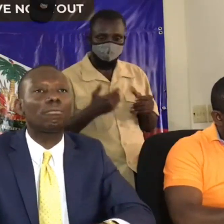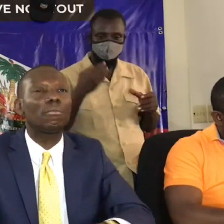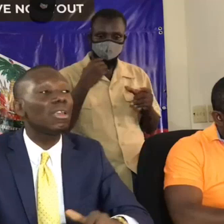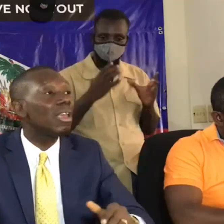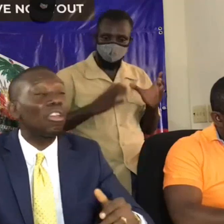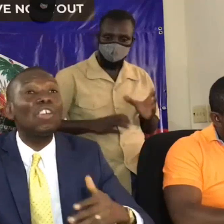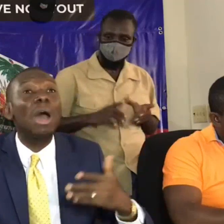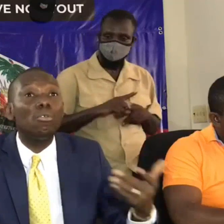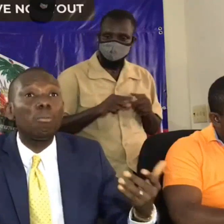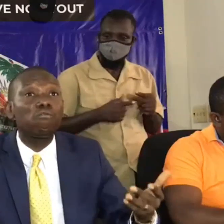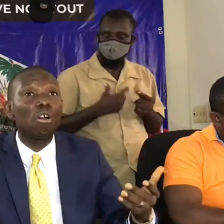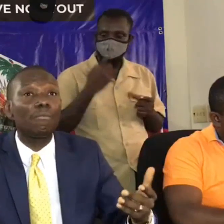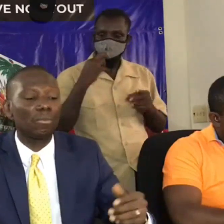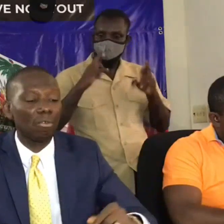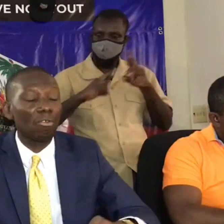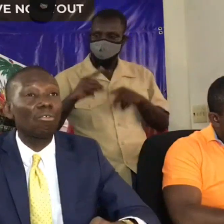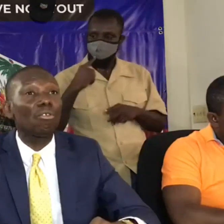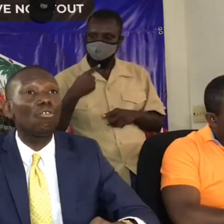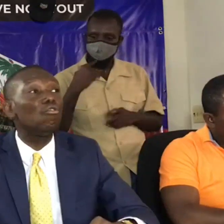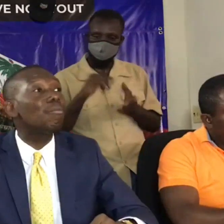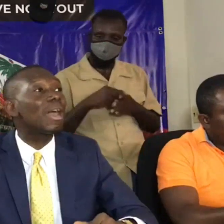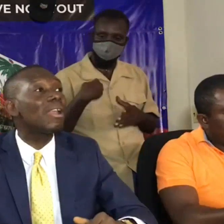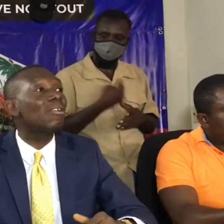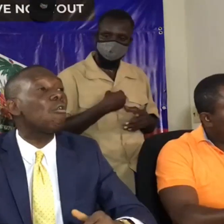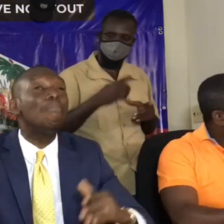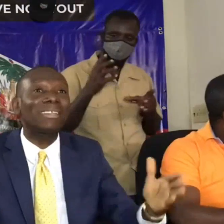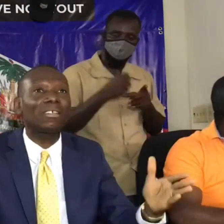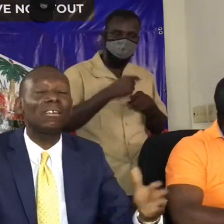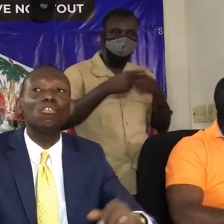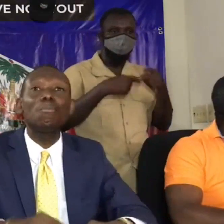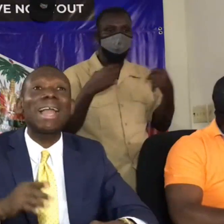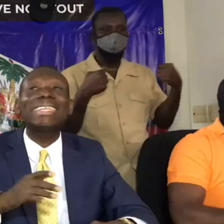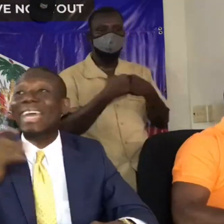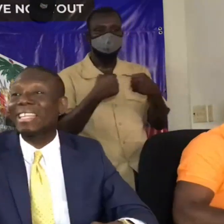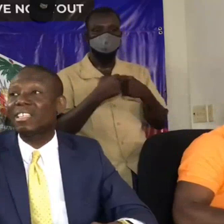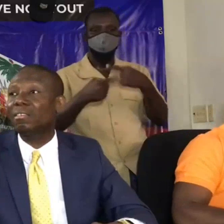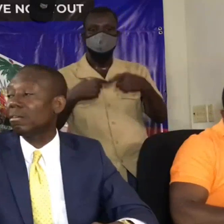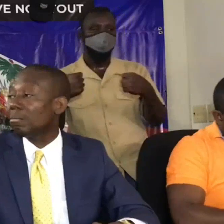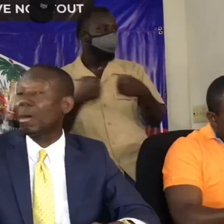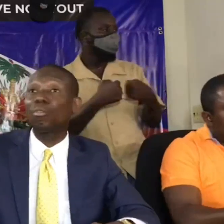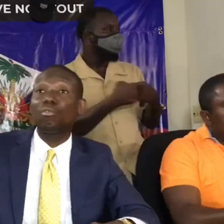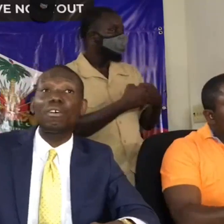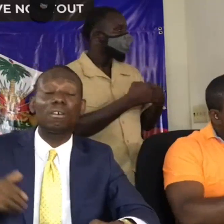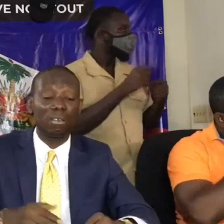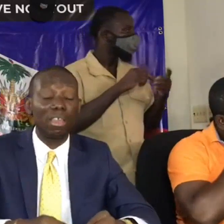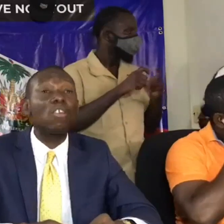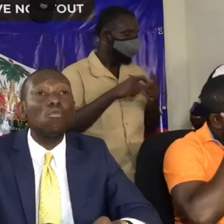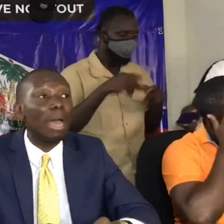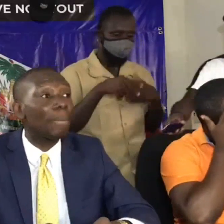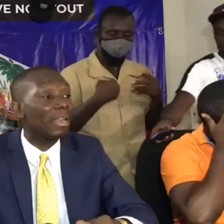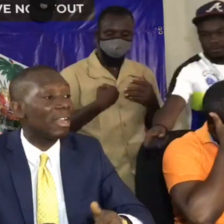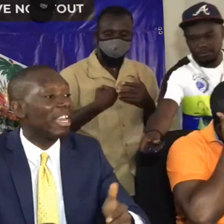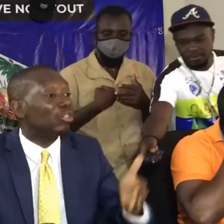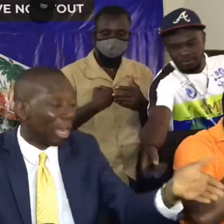pouvoir. Et que c'est un abus de pouvoir que nous prenons combattre, nous prenons terrasser par devant et